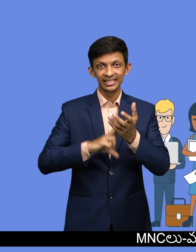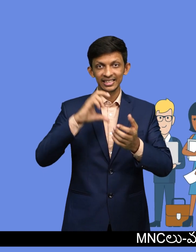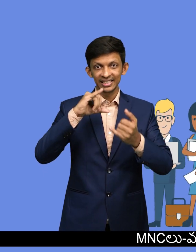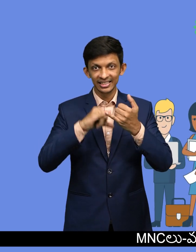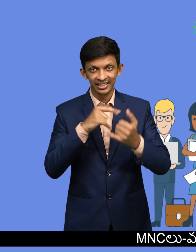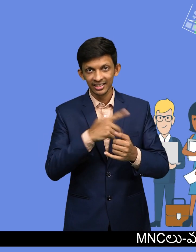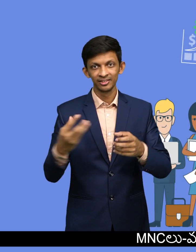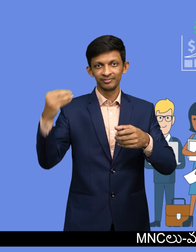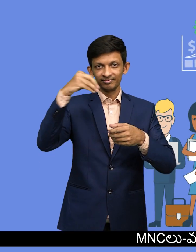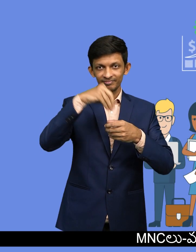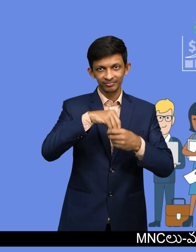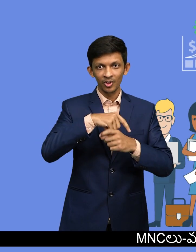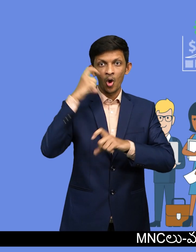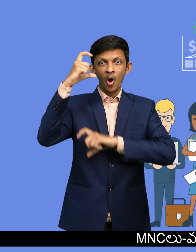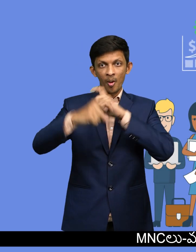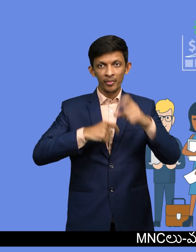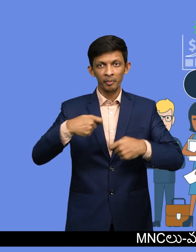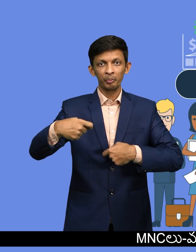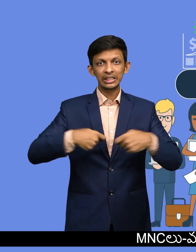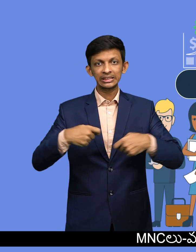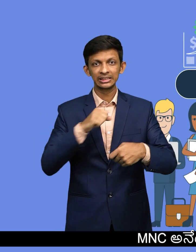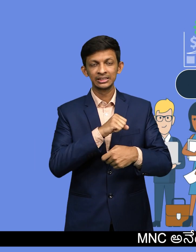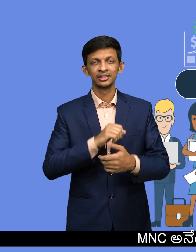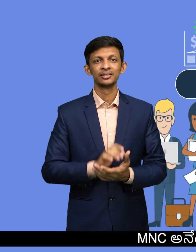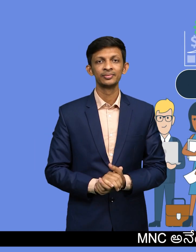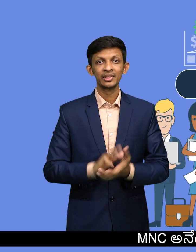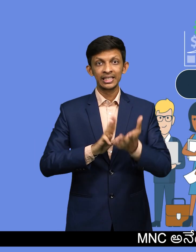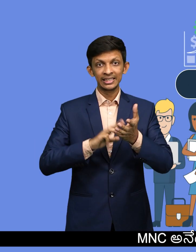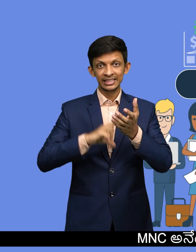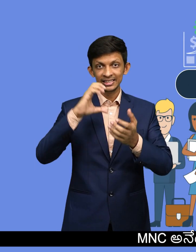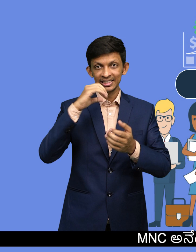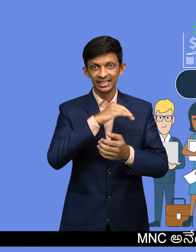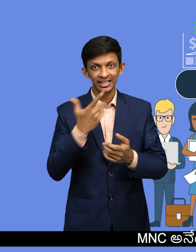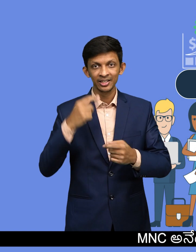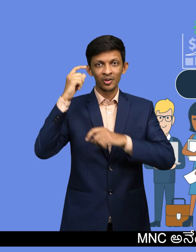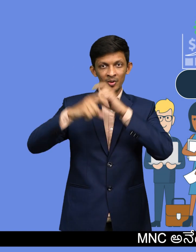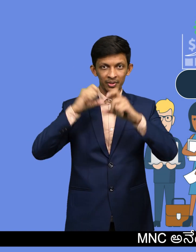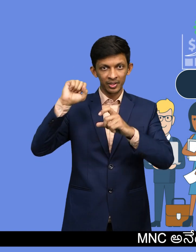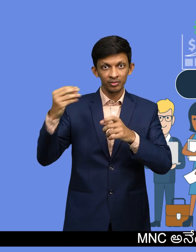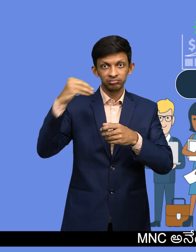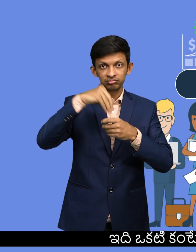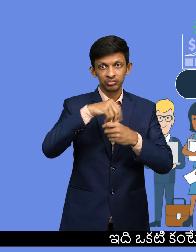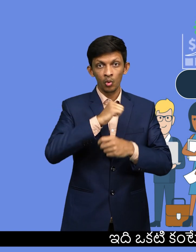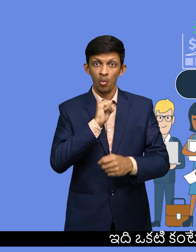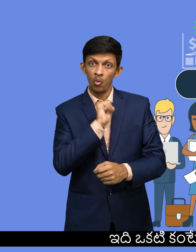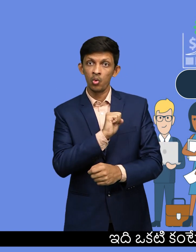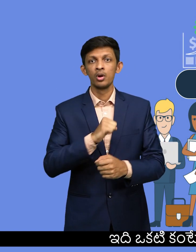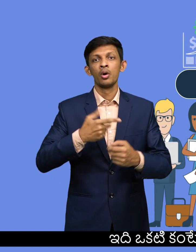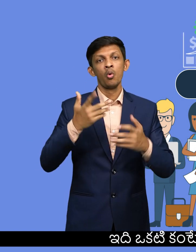ఎంఎన్సీలు, మల్టీనేషనల్ కార్పొరేషన్లు. ఎంఎన్సీ అనేది ఒక బహుళజాతి సంస్థ. ఇది ఒకటి కంటే